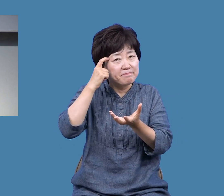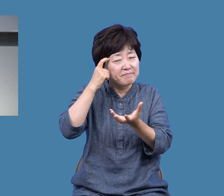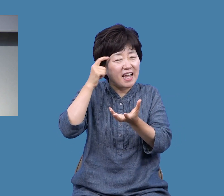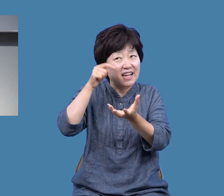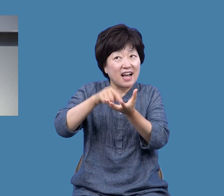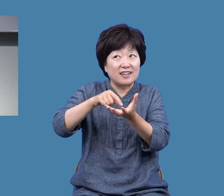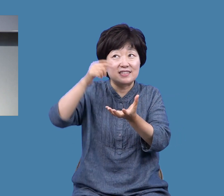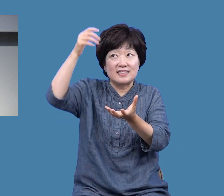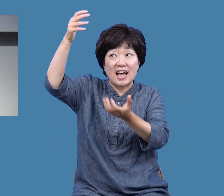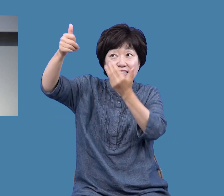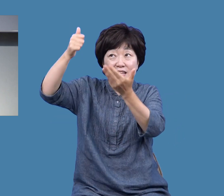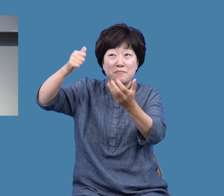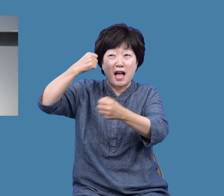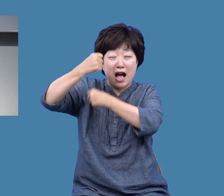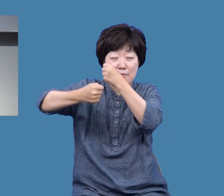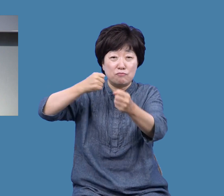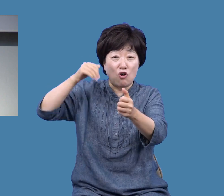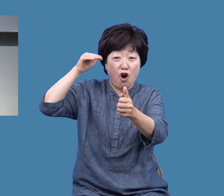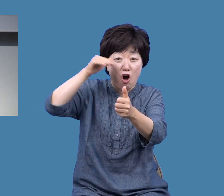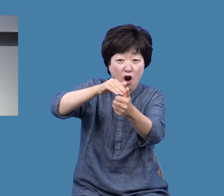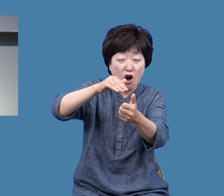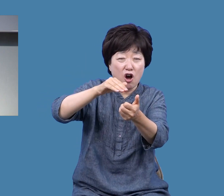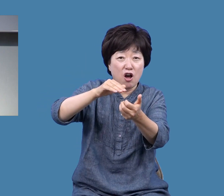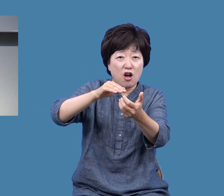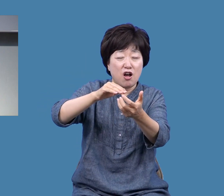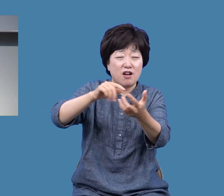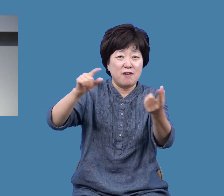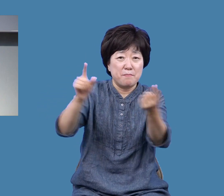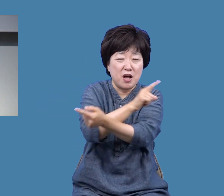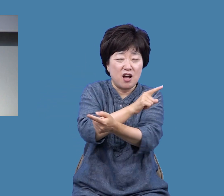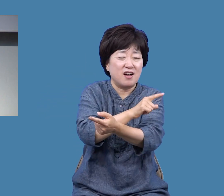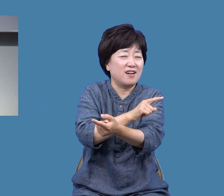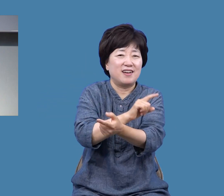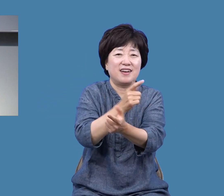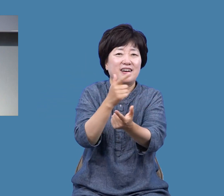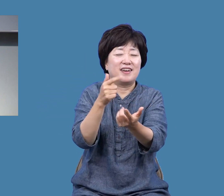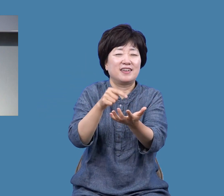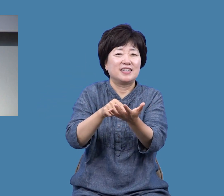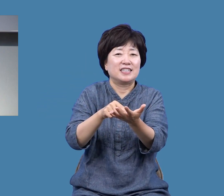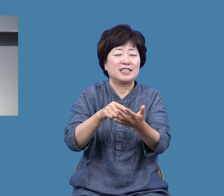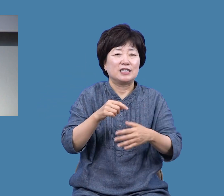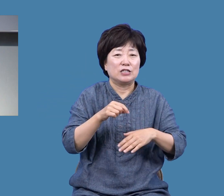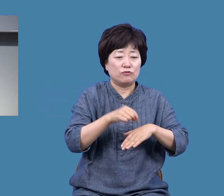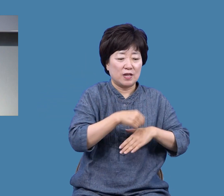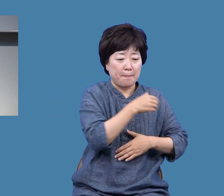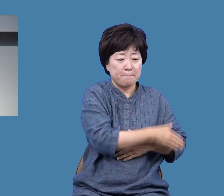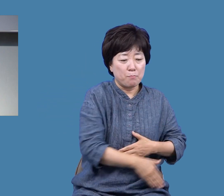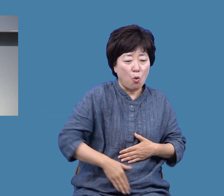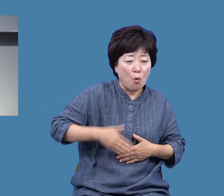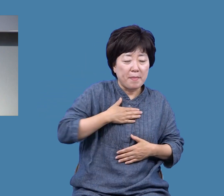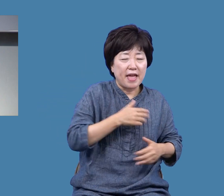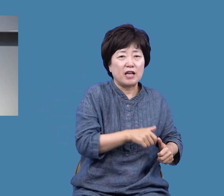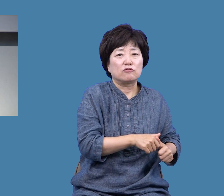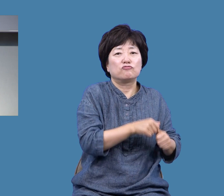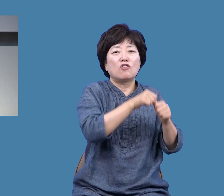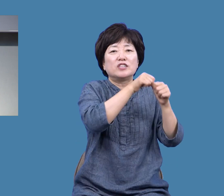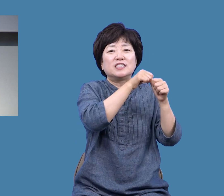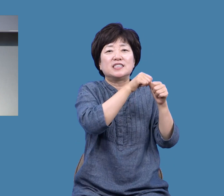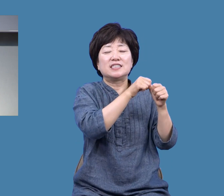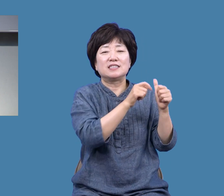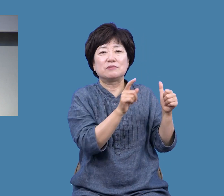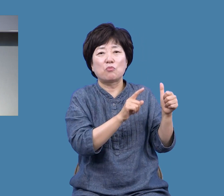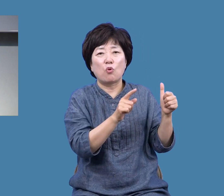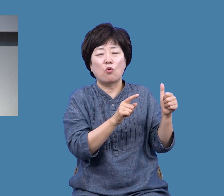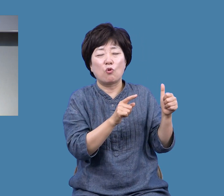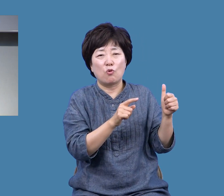건드시지 않는다는 거예요. 그래서 결국 우리의 몸의 구원이라고 하는 것은 뭐예요? 몸의 구원이라고 하는 것은